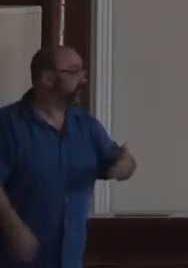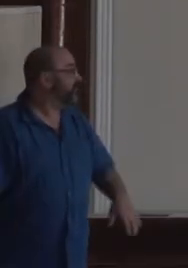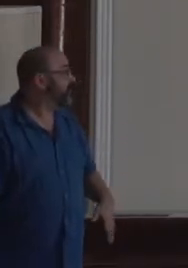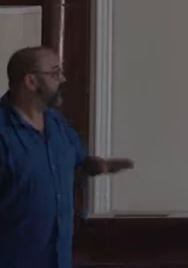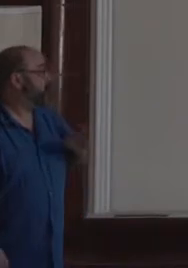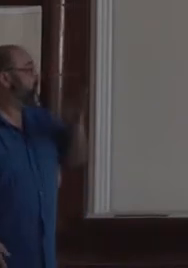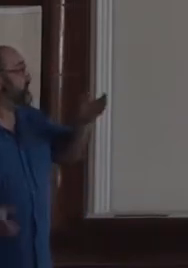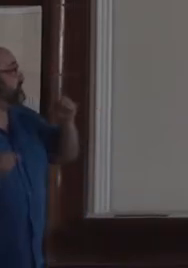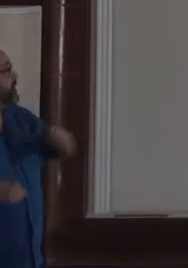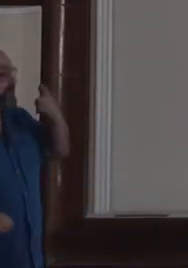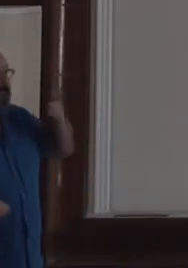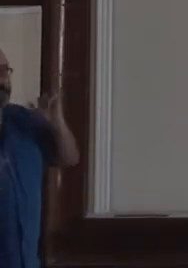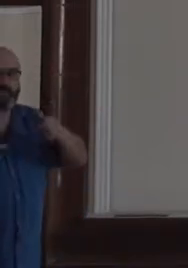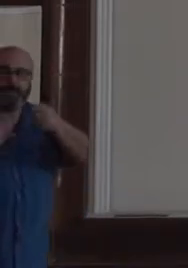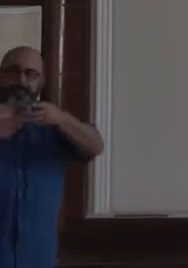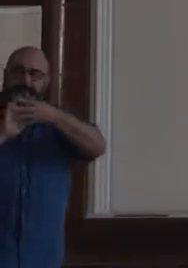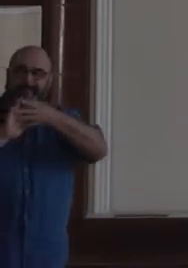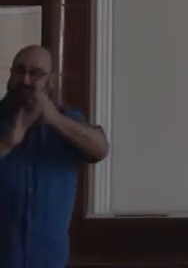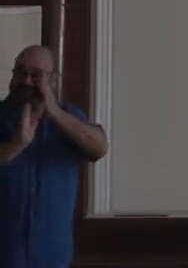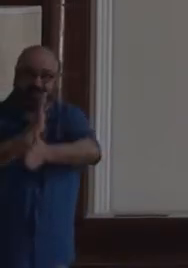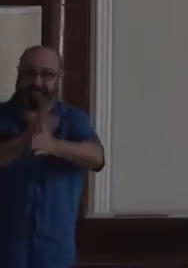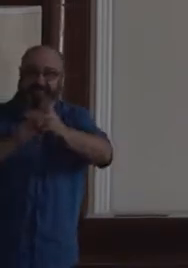une autre possibilité, c'est de paramétrer directement les tests.